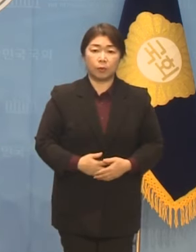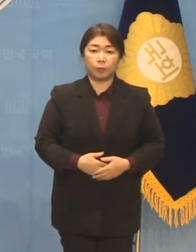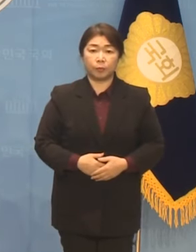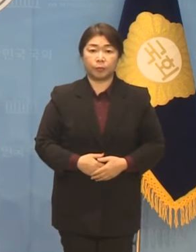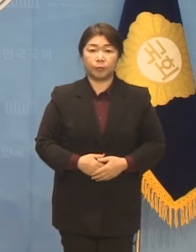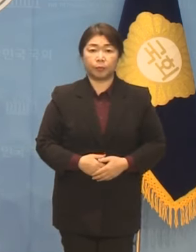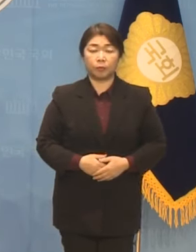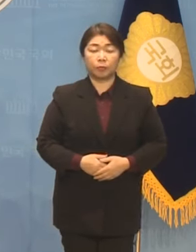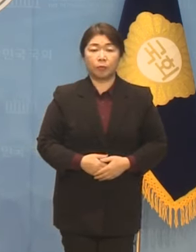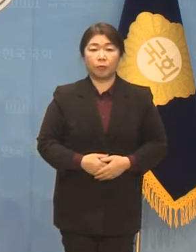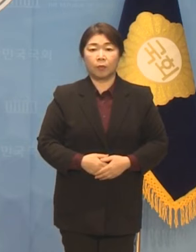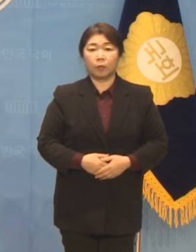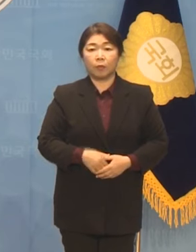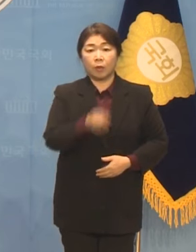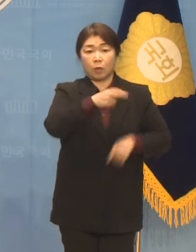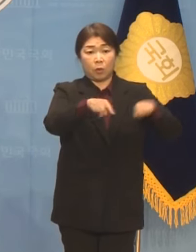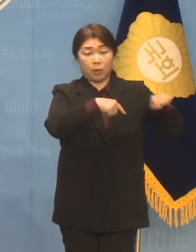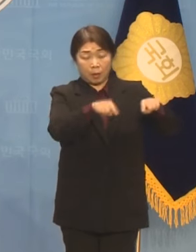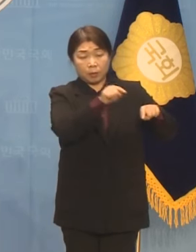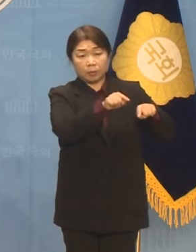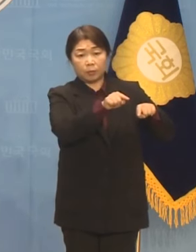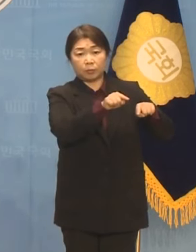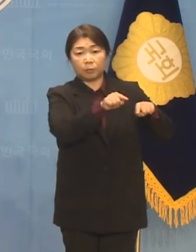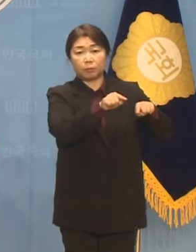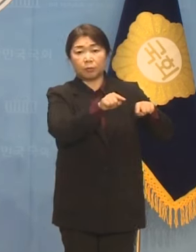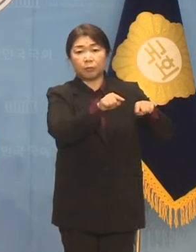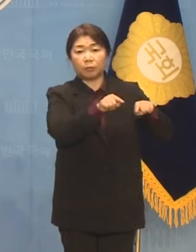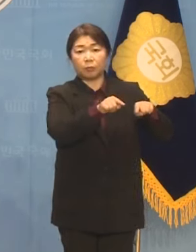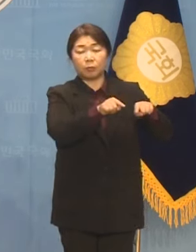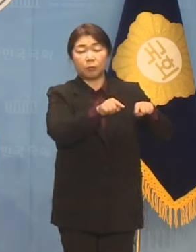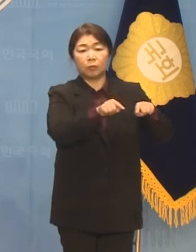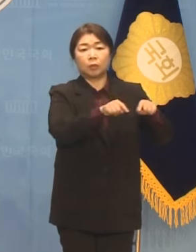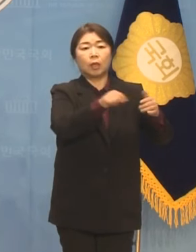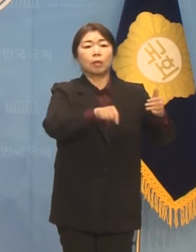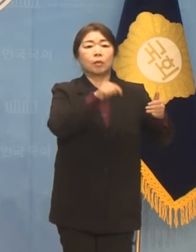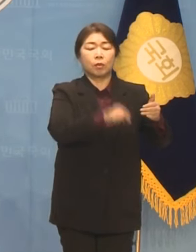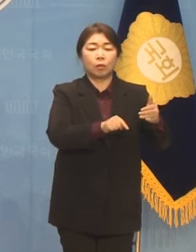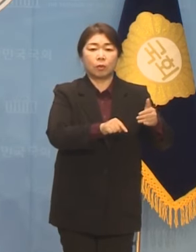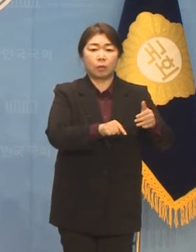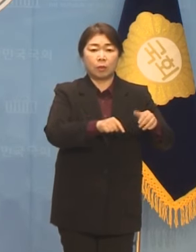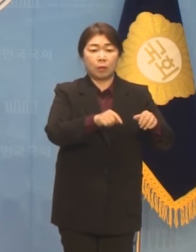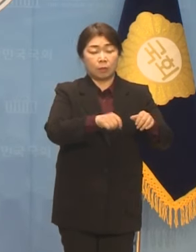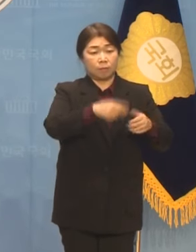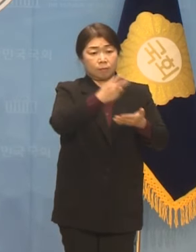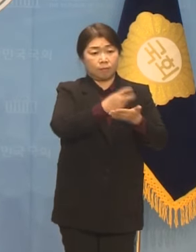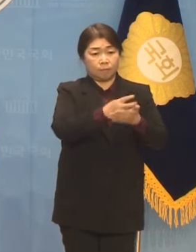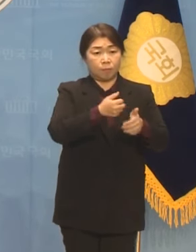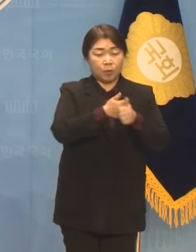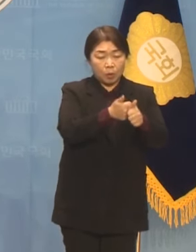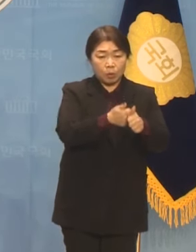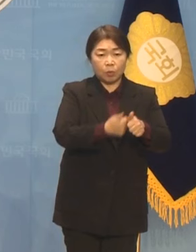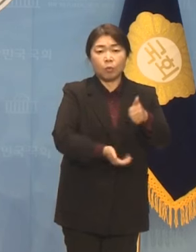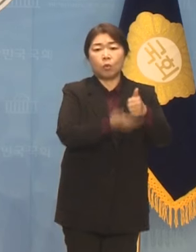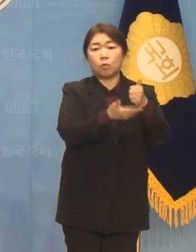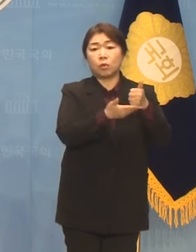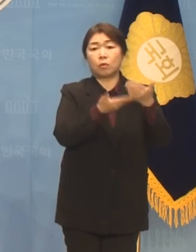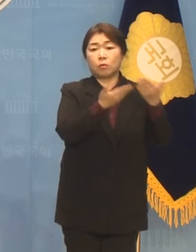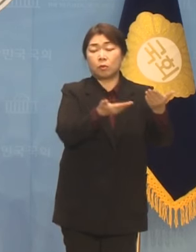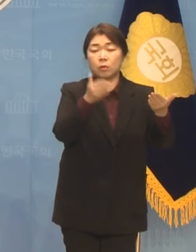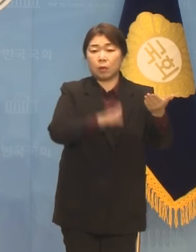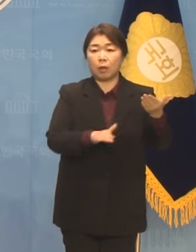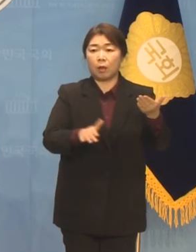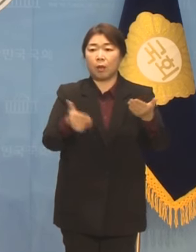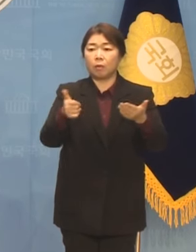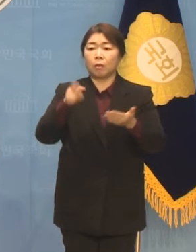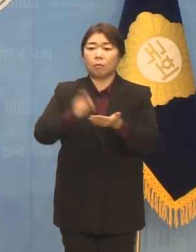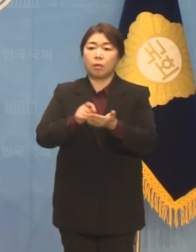시스템 공천 발표를 비대위원장이 앞장서 전면으로 부정하는 촌극입니다. 여당